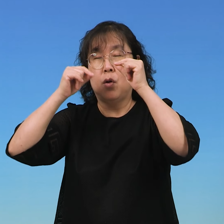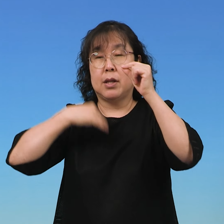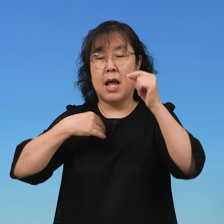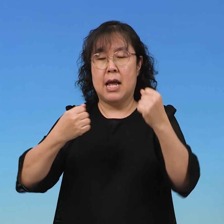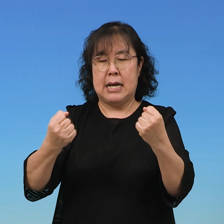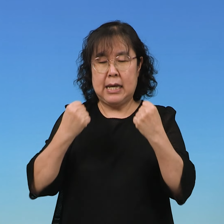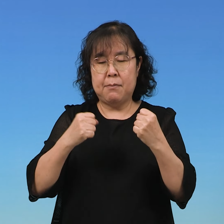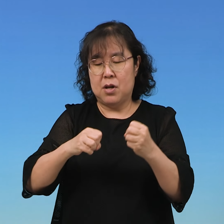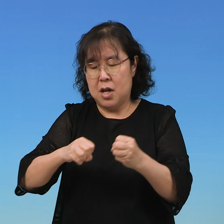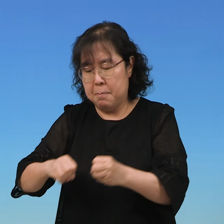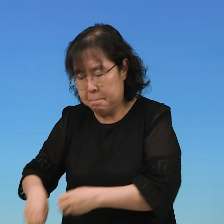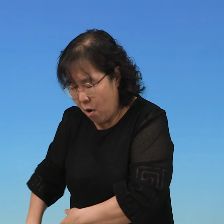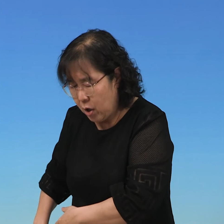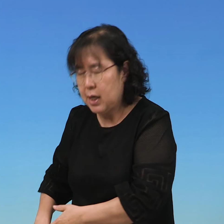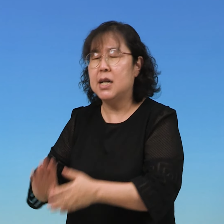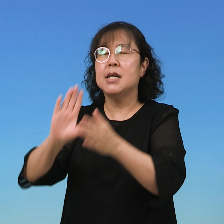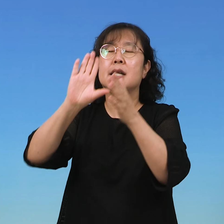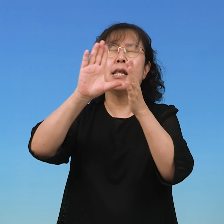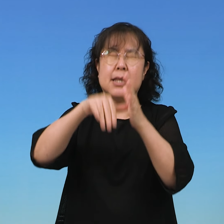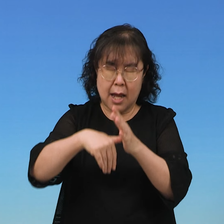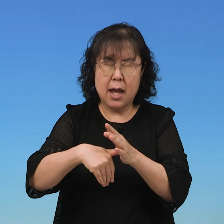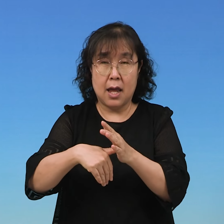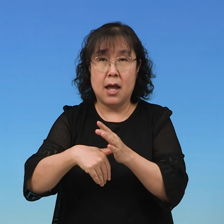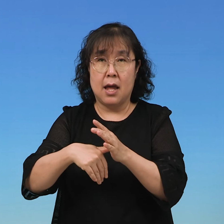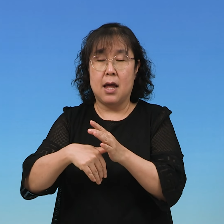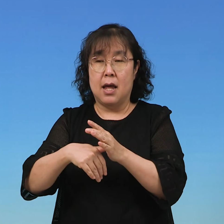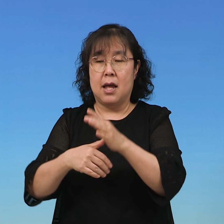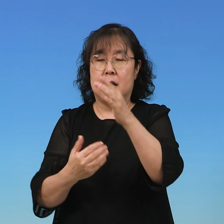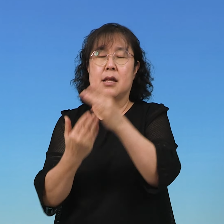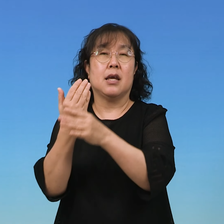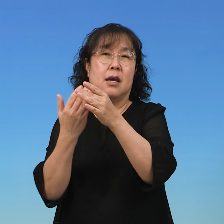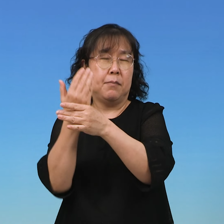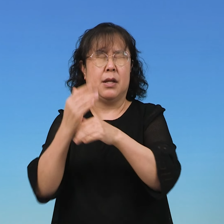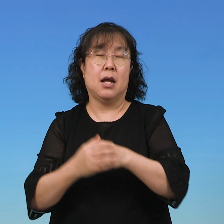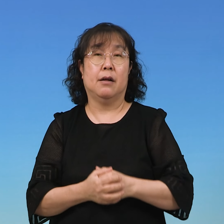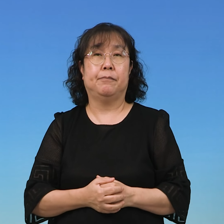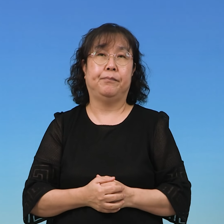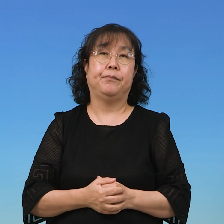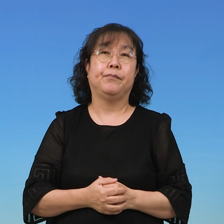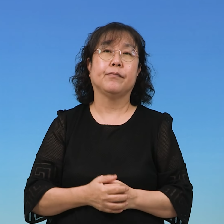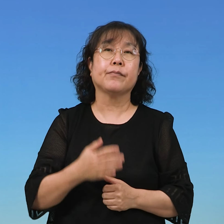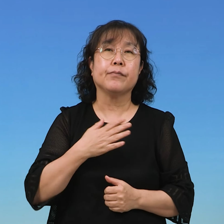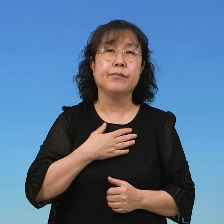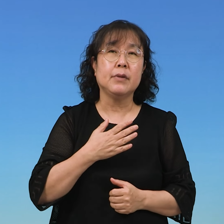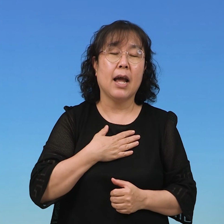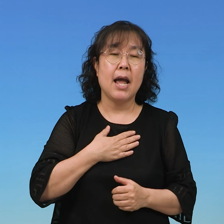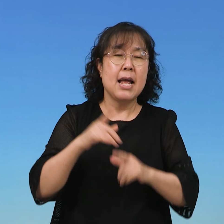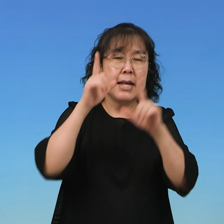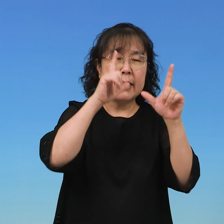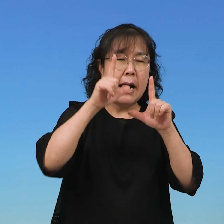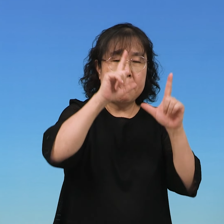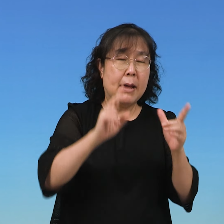에너지를 제공했던 건 23살에 이민 가서 인생 밑바닥을 기고 우울증 같은 거 오고 절망하고 아침에 일어나기도